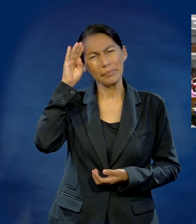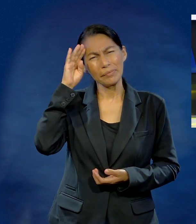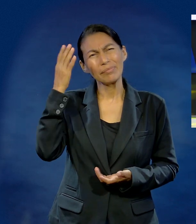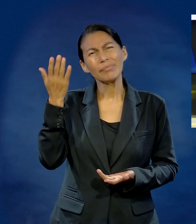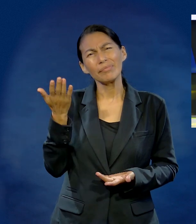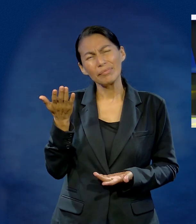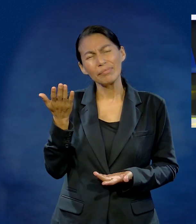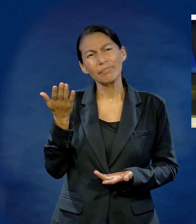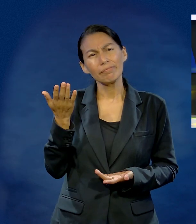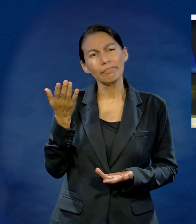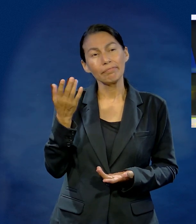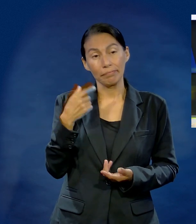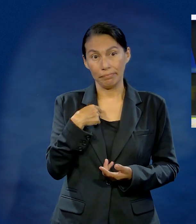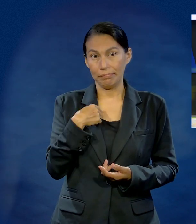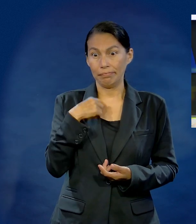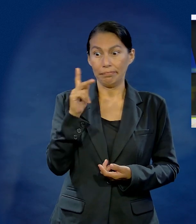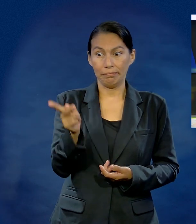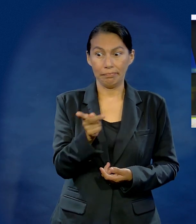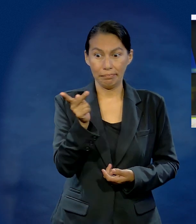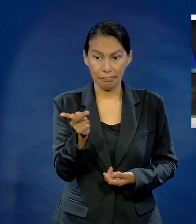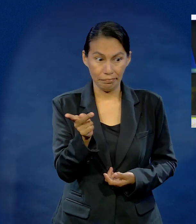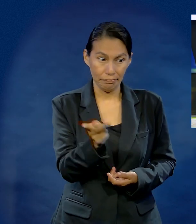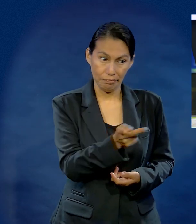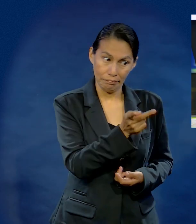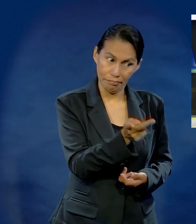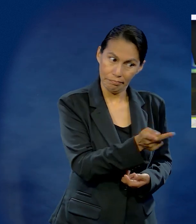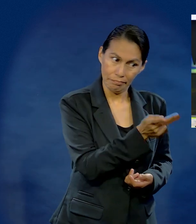tan felices y otros tan deprimidos?